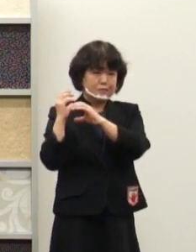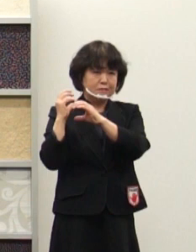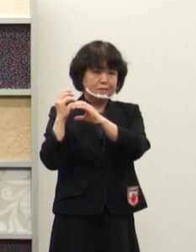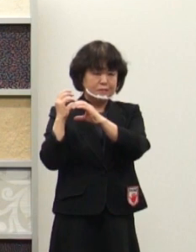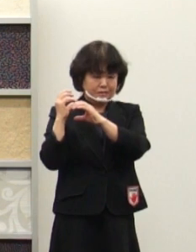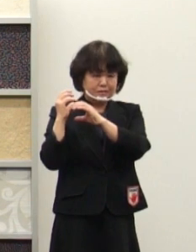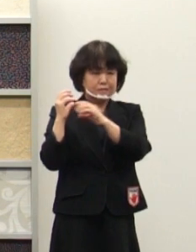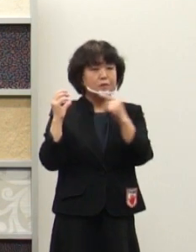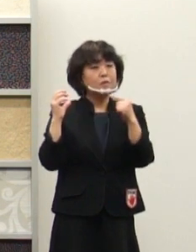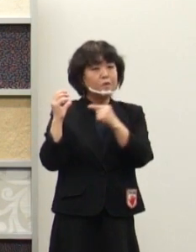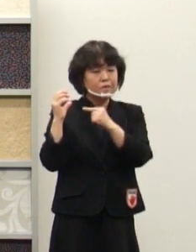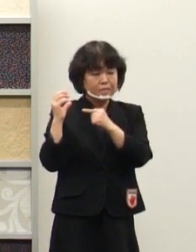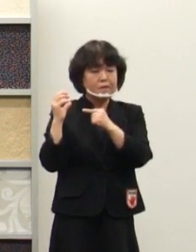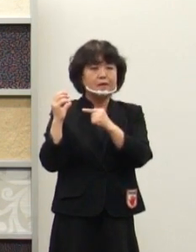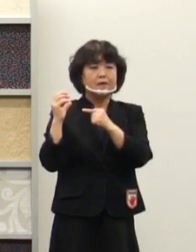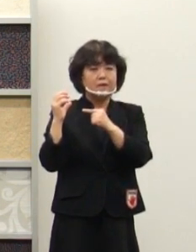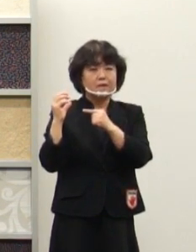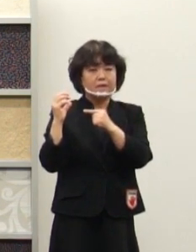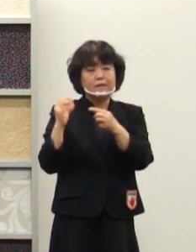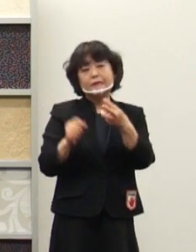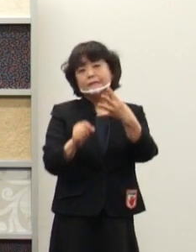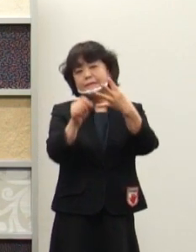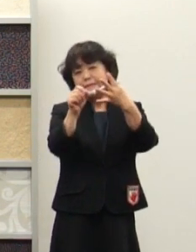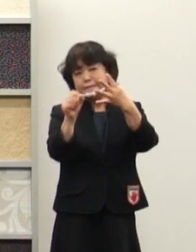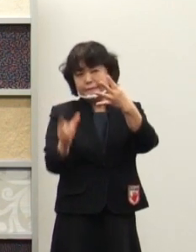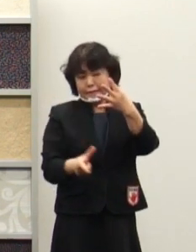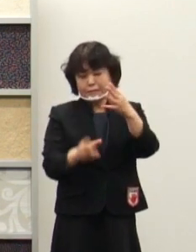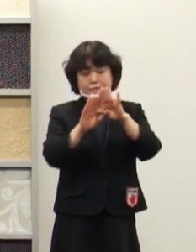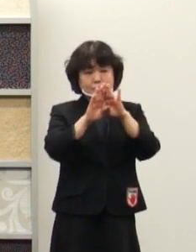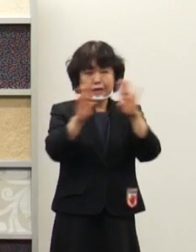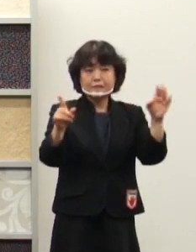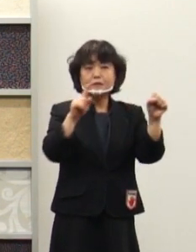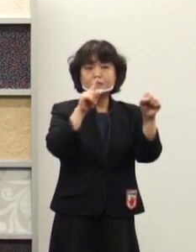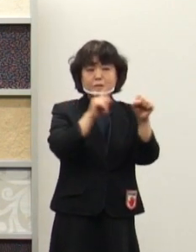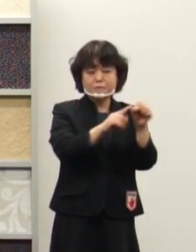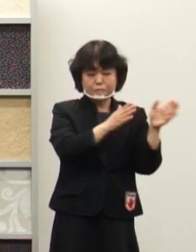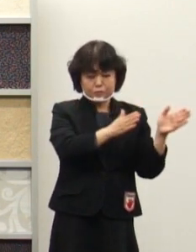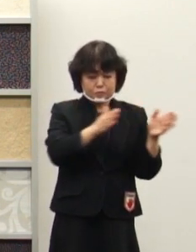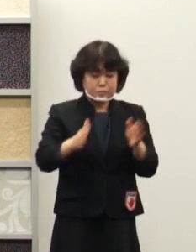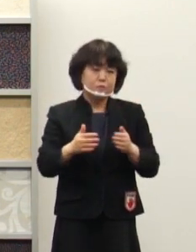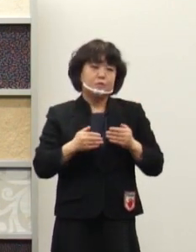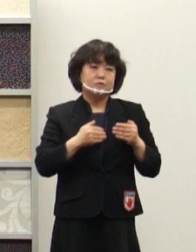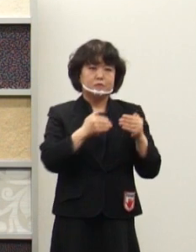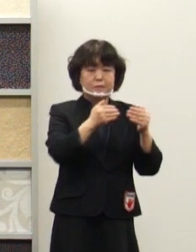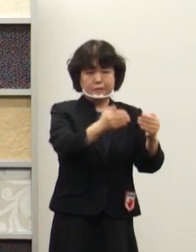りにつきましては、来月の開催に向けまして準備を進めてまいりましたが、